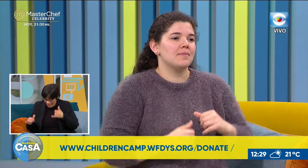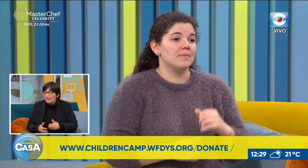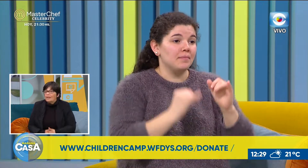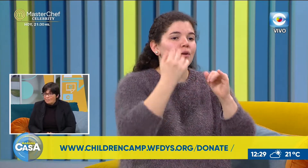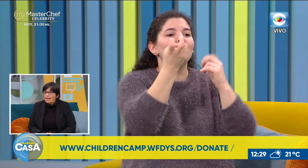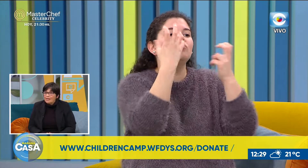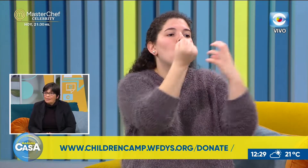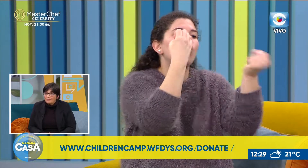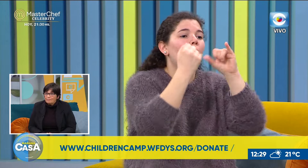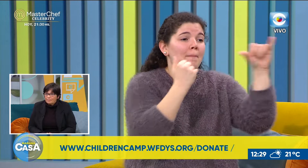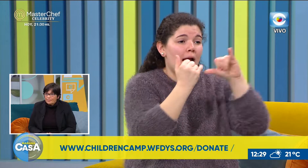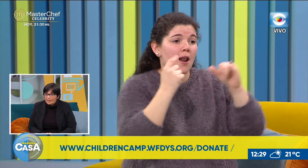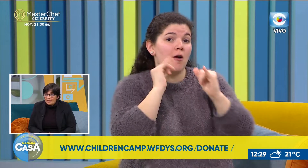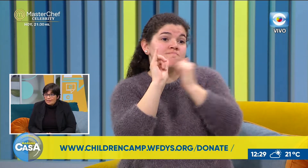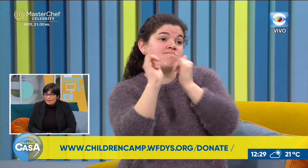En el mail